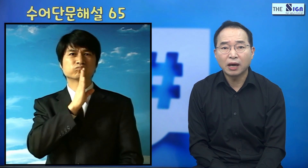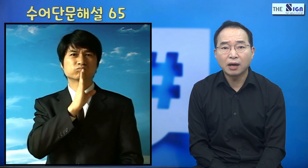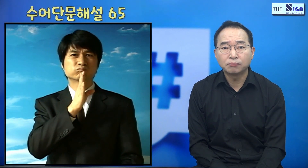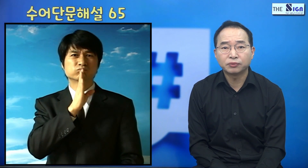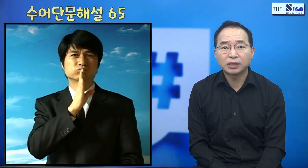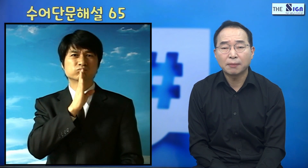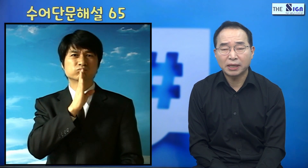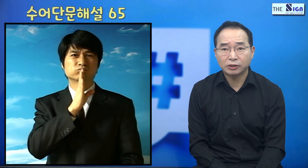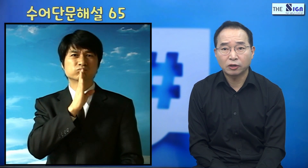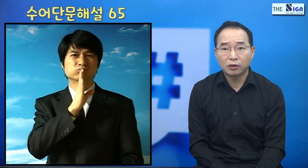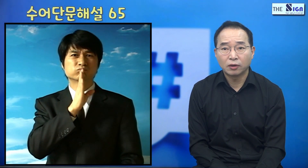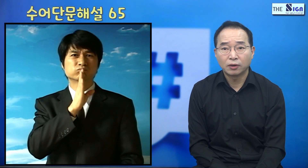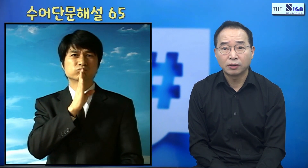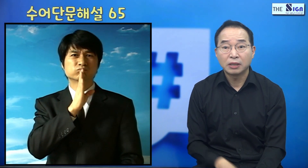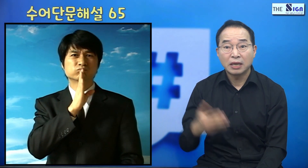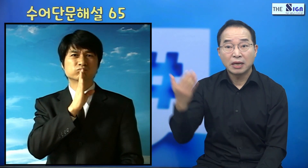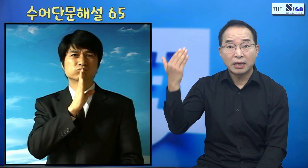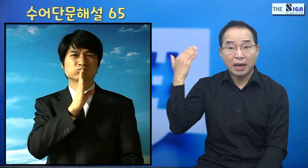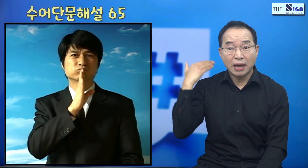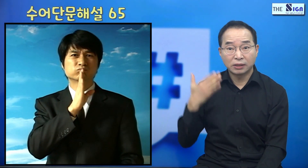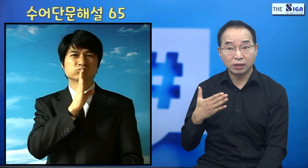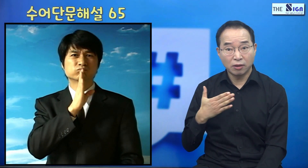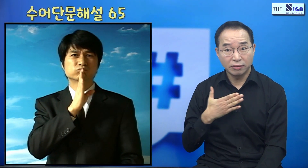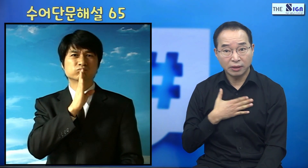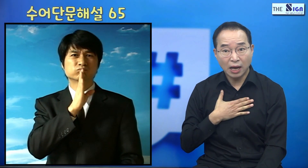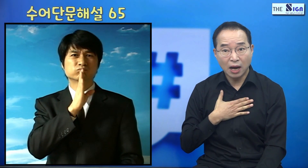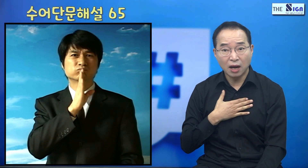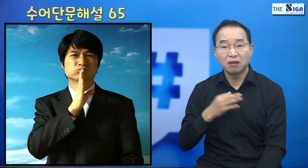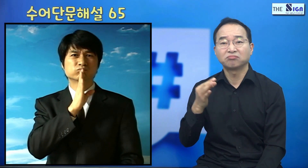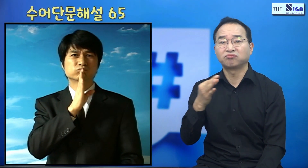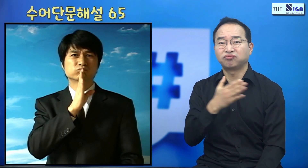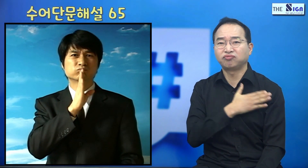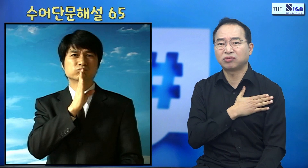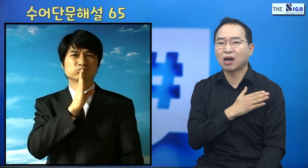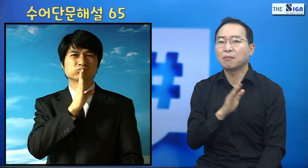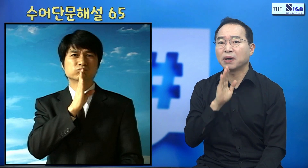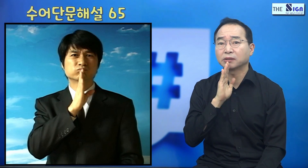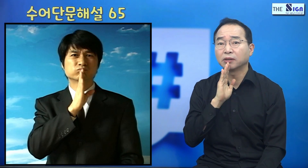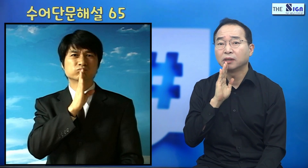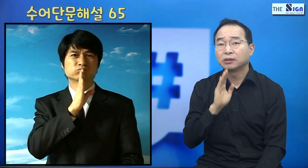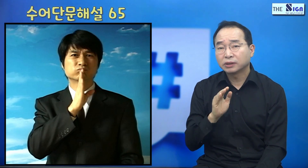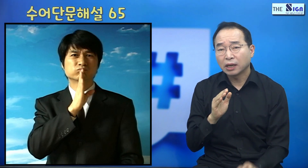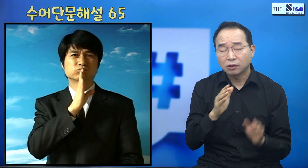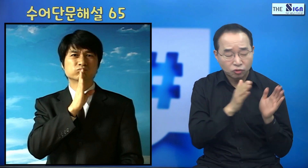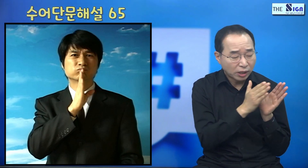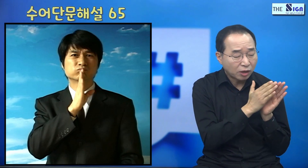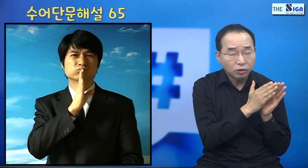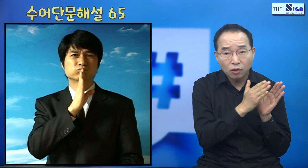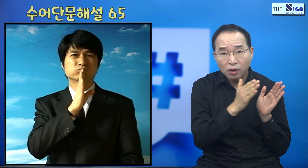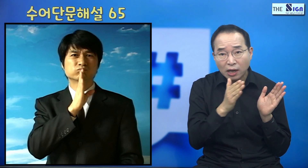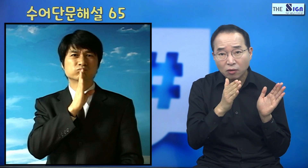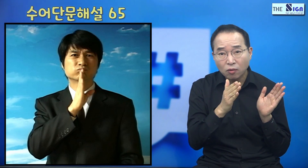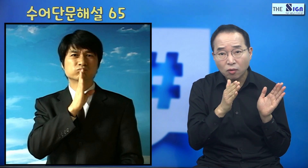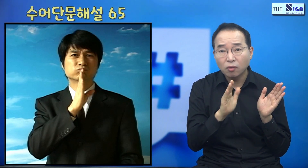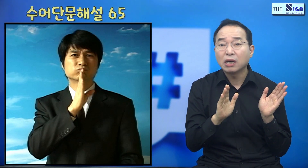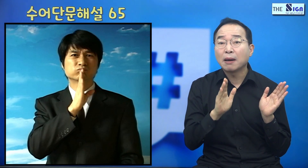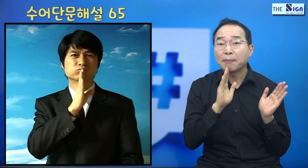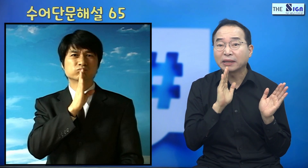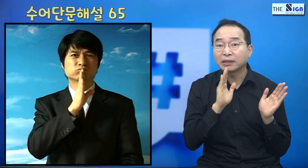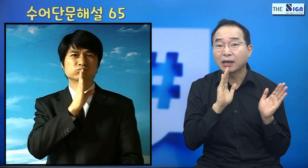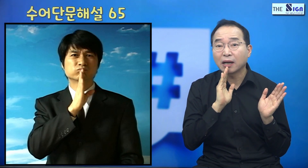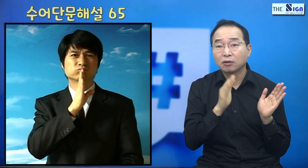예전 나 부자 맞아. 예전 나 부자 맞아. 자, 중간에 어떤 걸